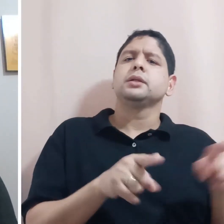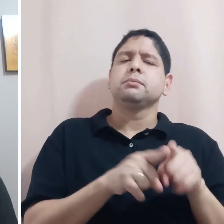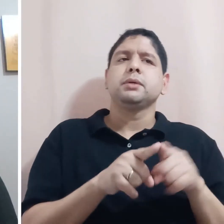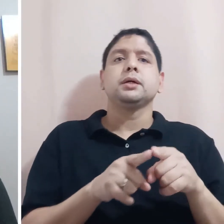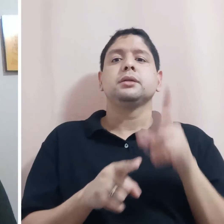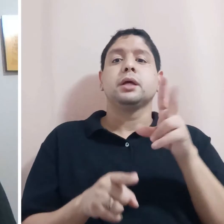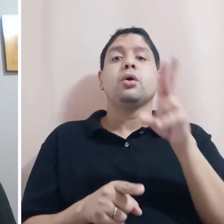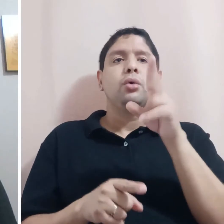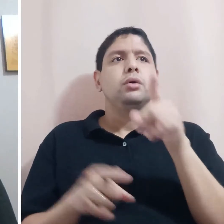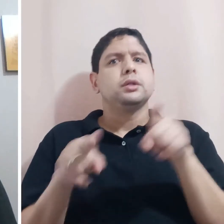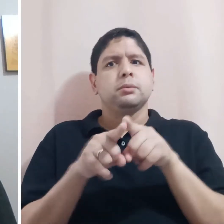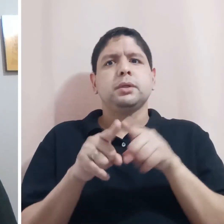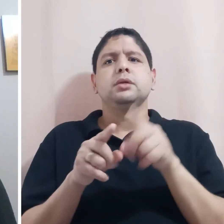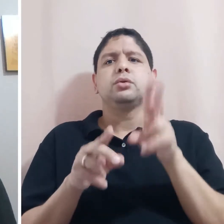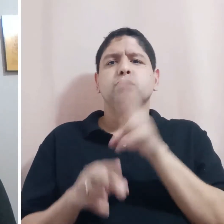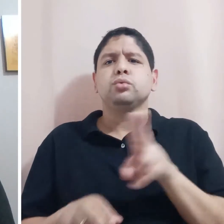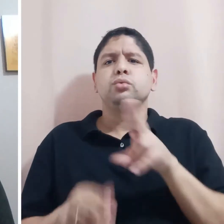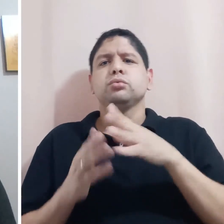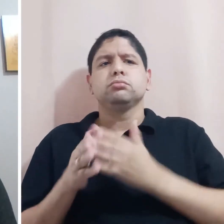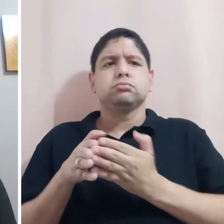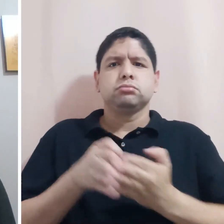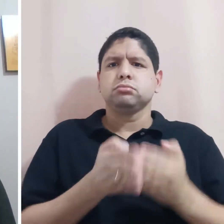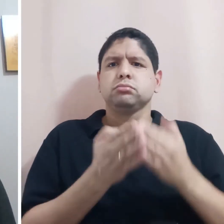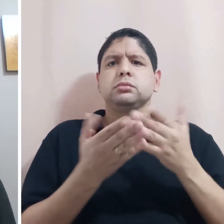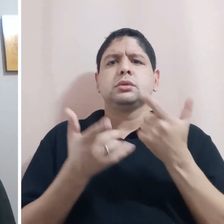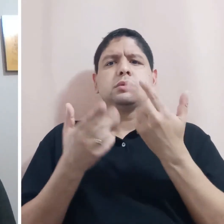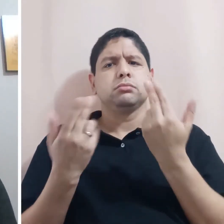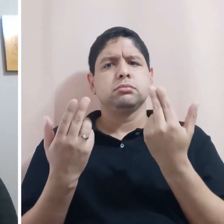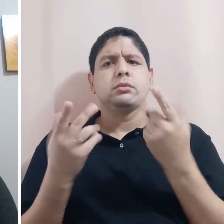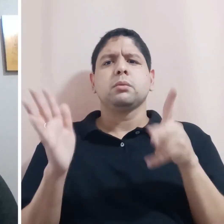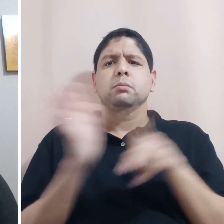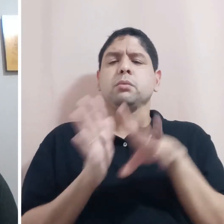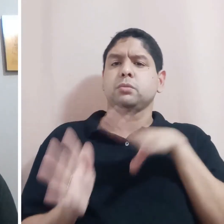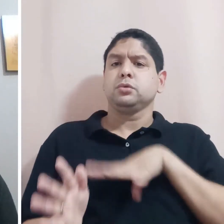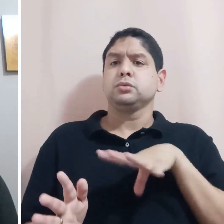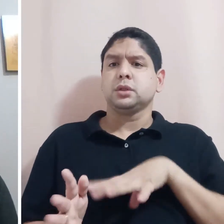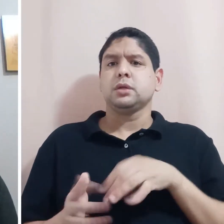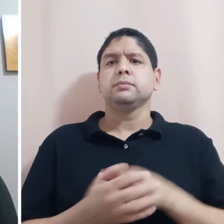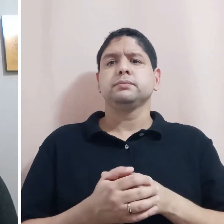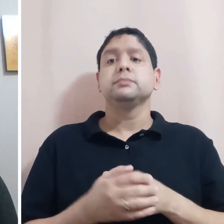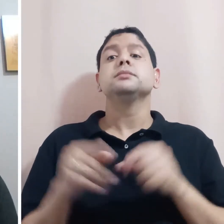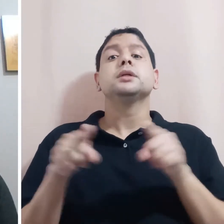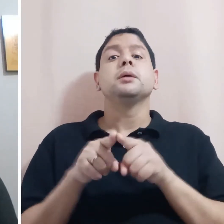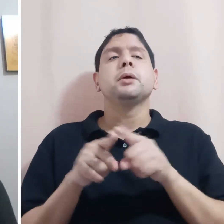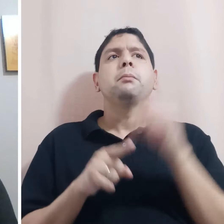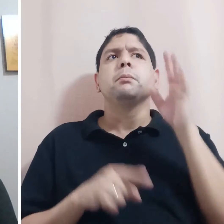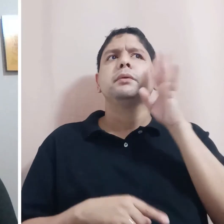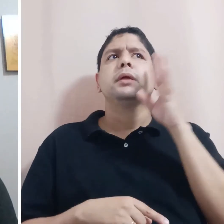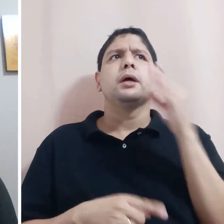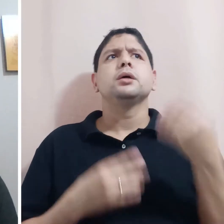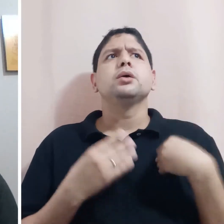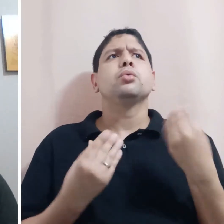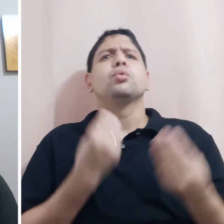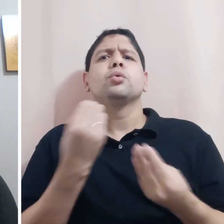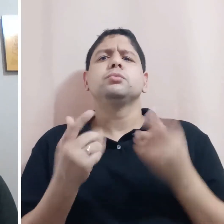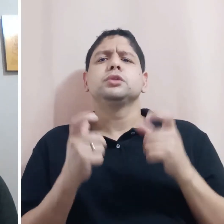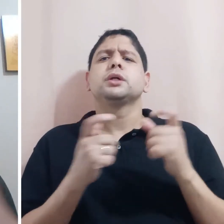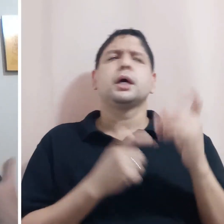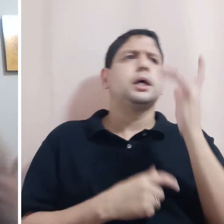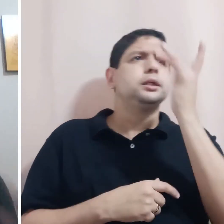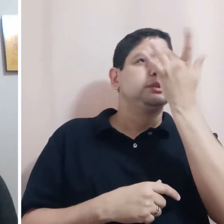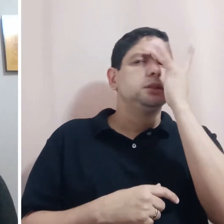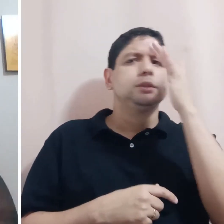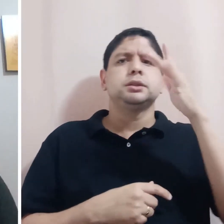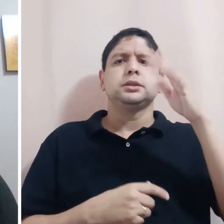também se lançaram nas navegações. Eles não podiam também usar os mesmos caminhos, as mesmas rotas que Portugal. Então, eles